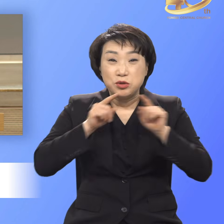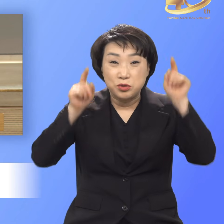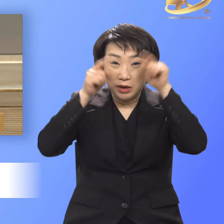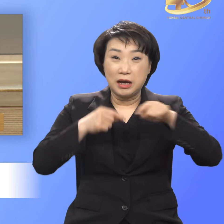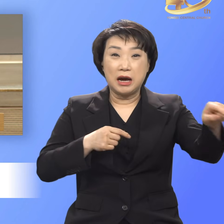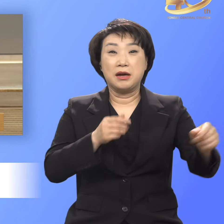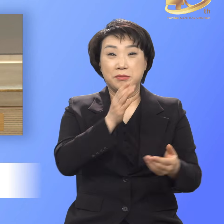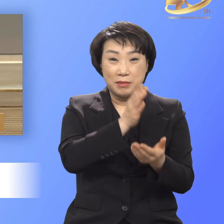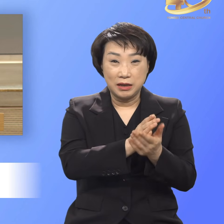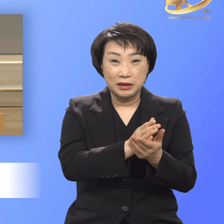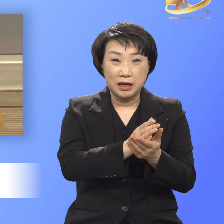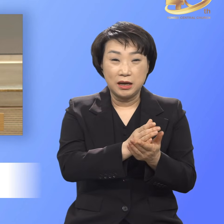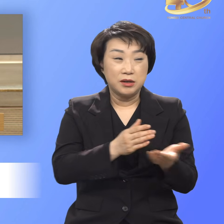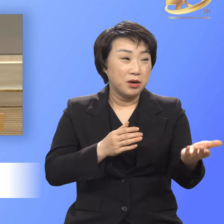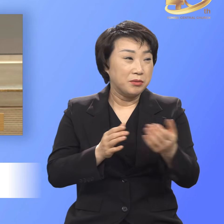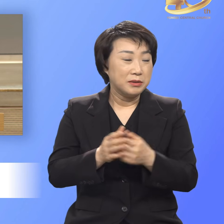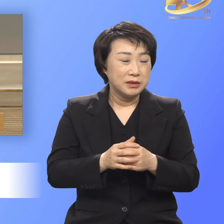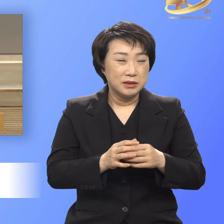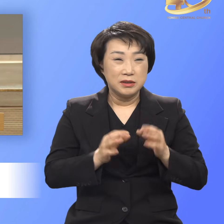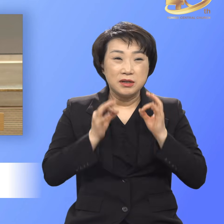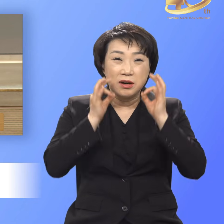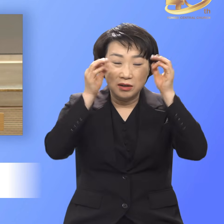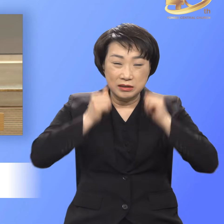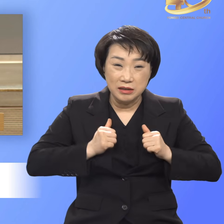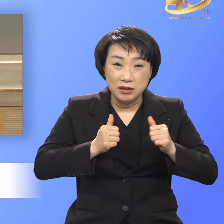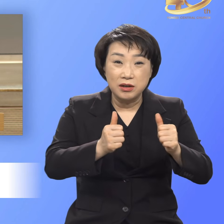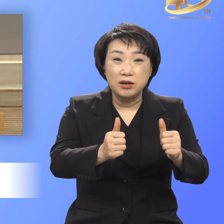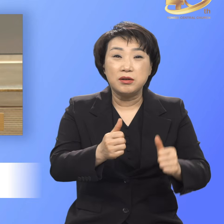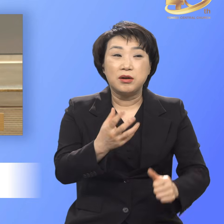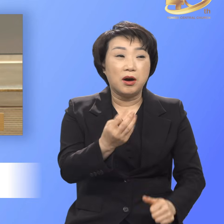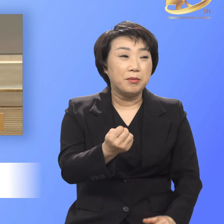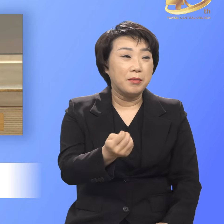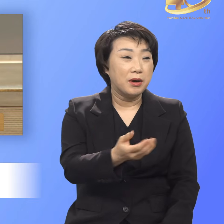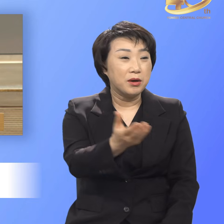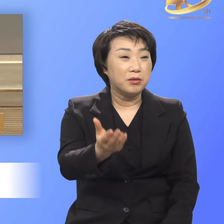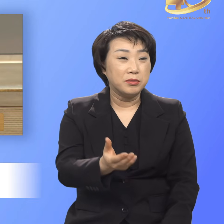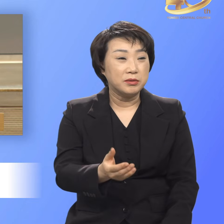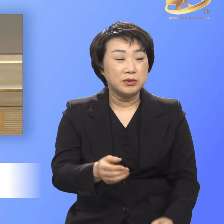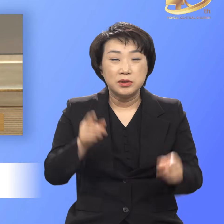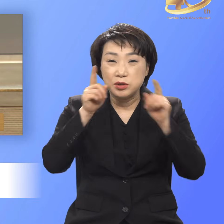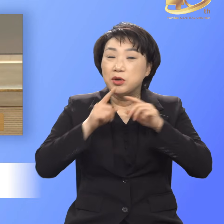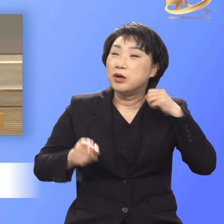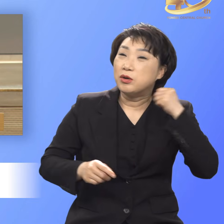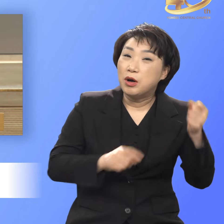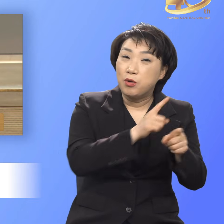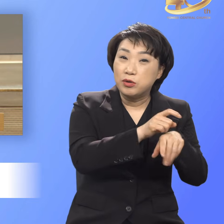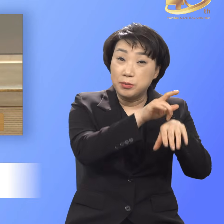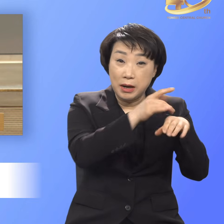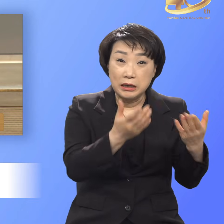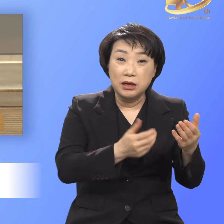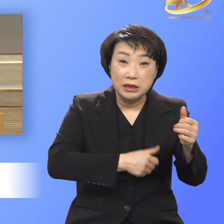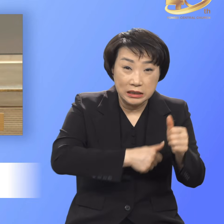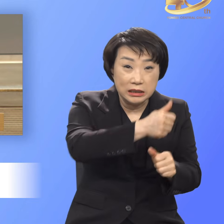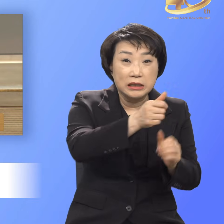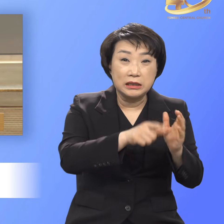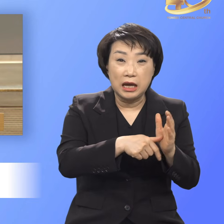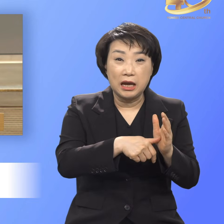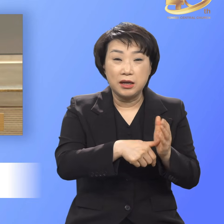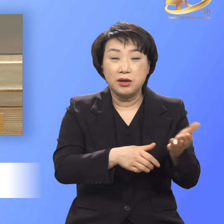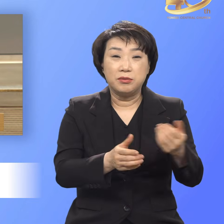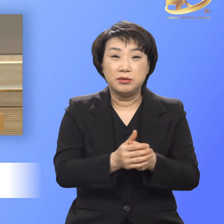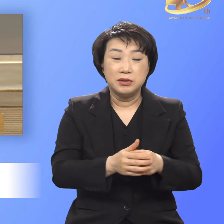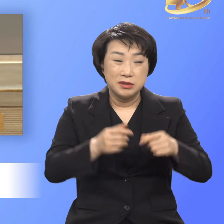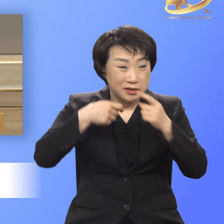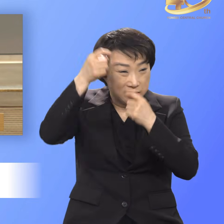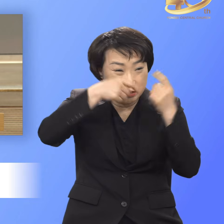가려고 얼마나 지옥 보내려고는 원수를 이기는데 눈을